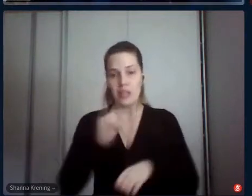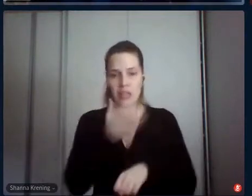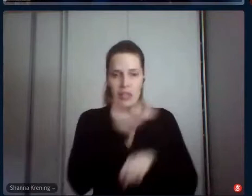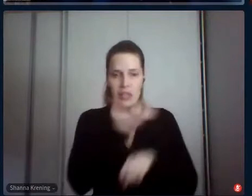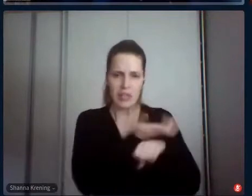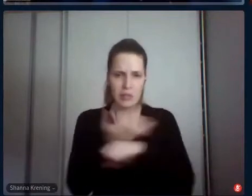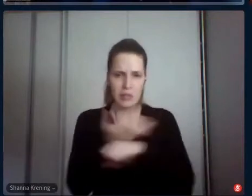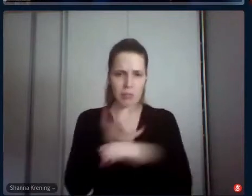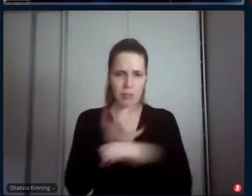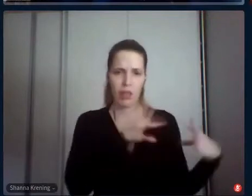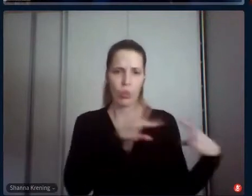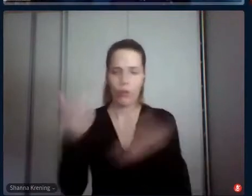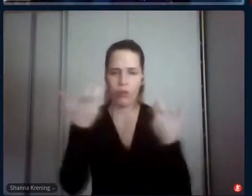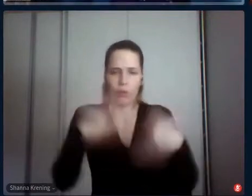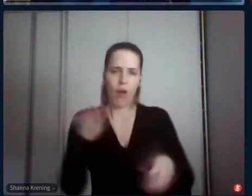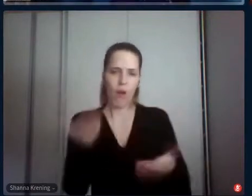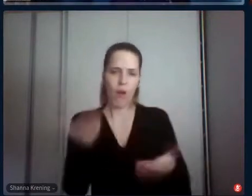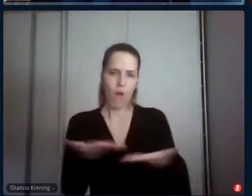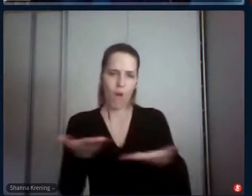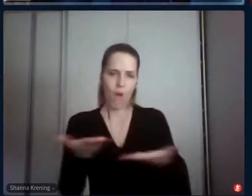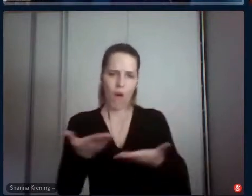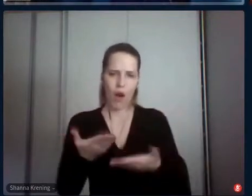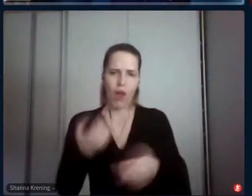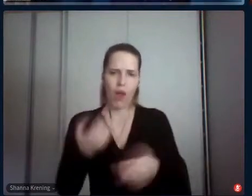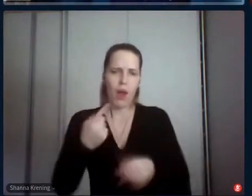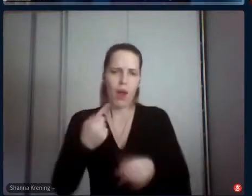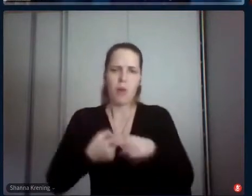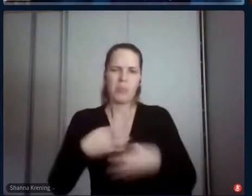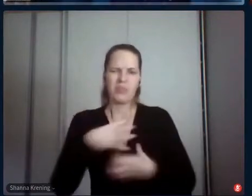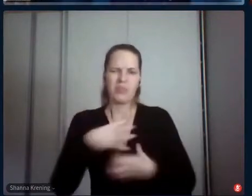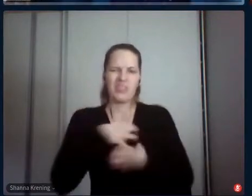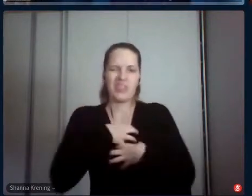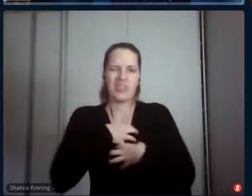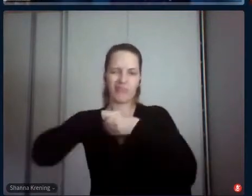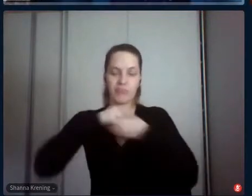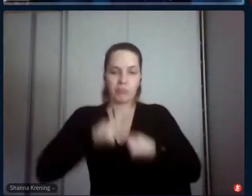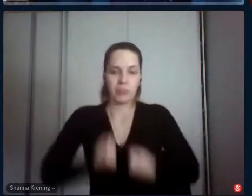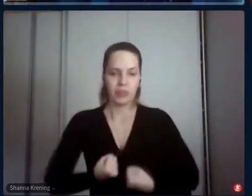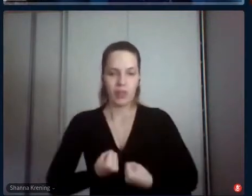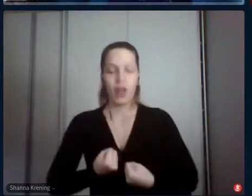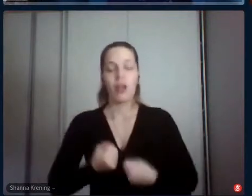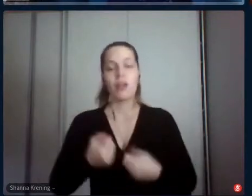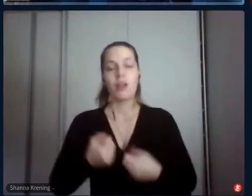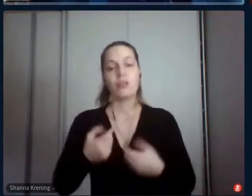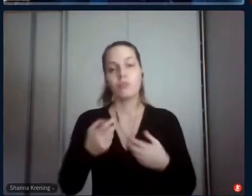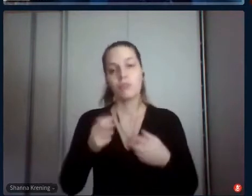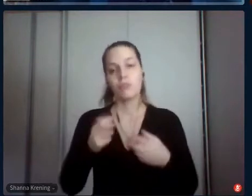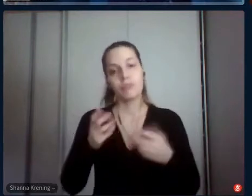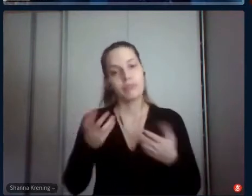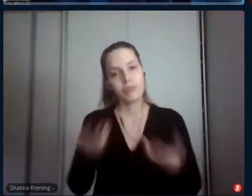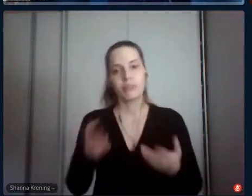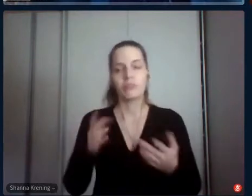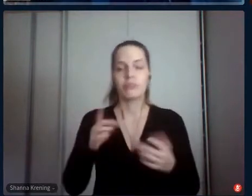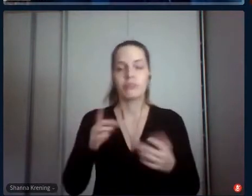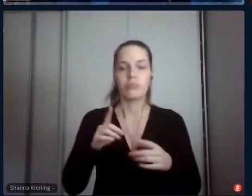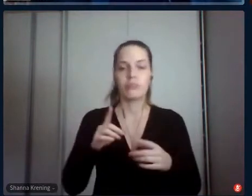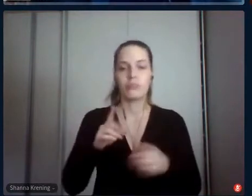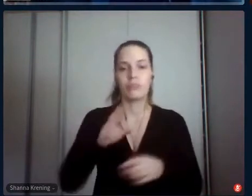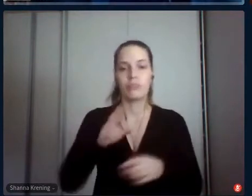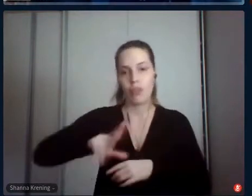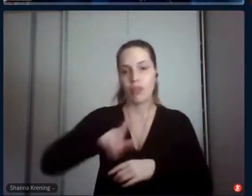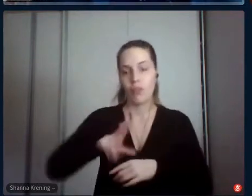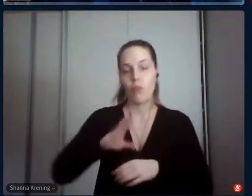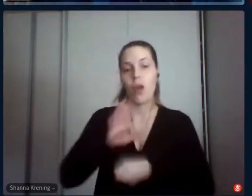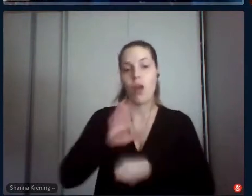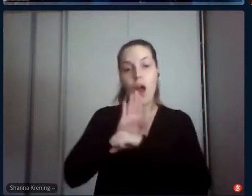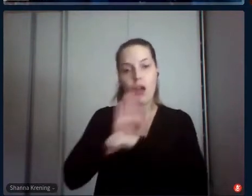sentindo sobrecarregado. É uma medida para ajudar em relação ao EAD, quem não pode o EAD, não, a